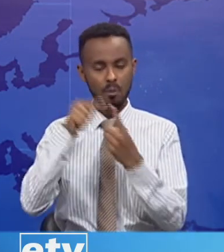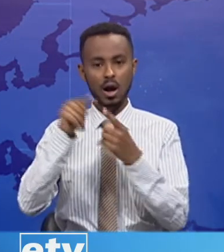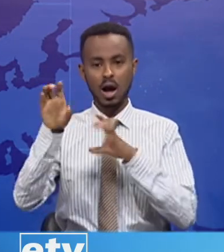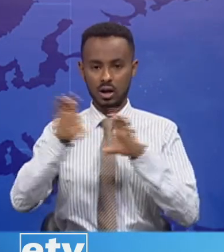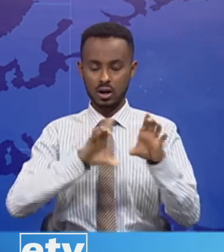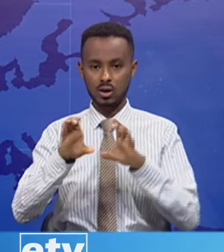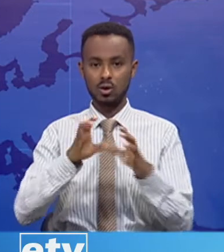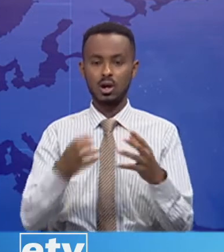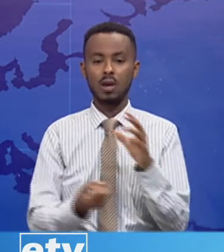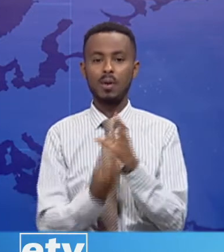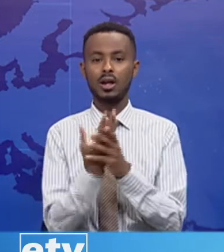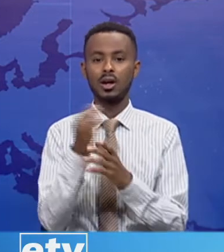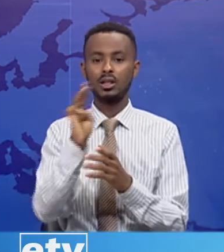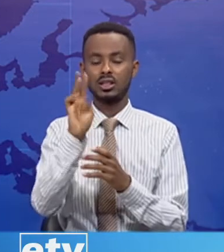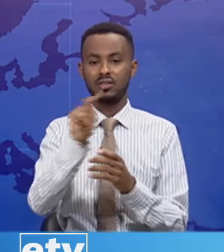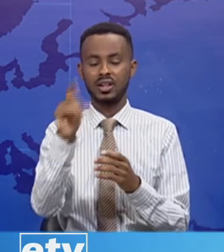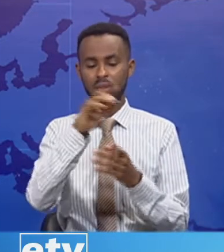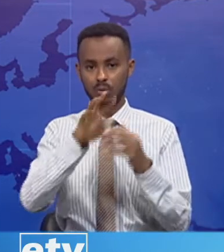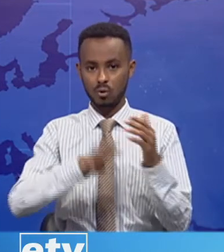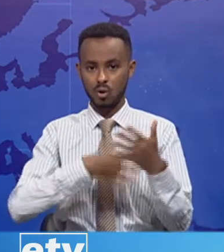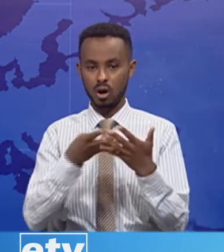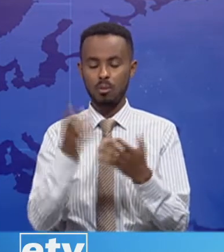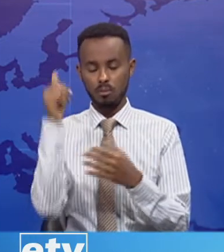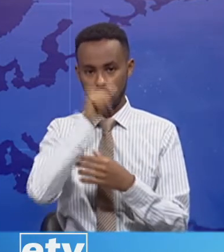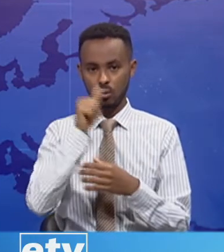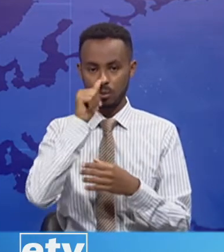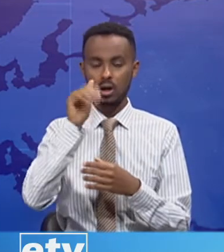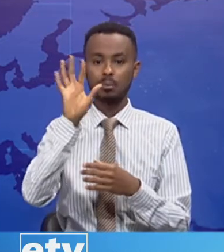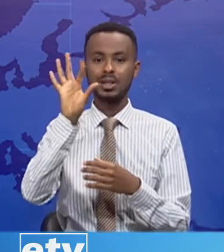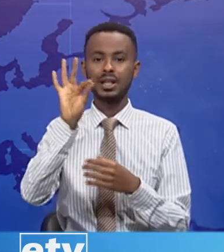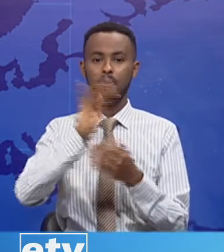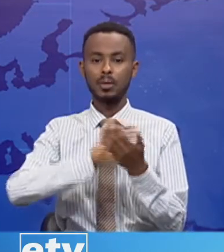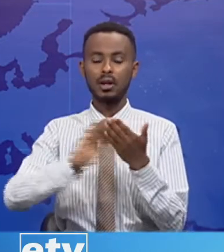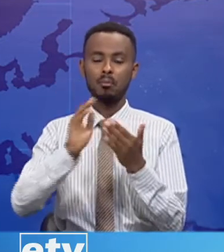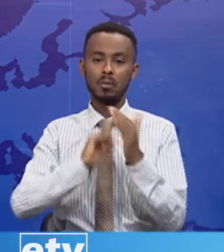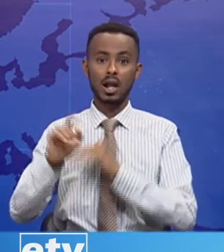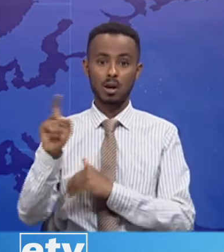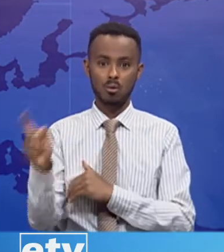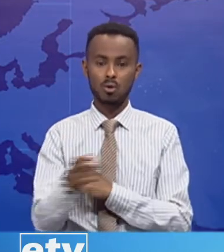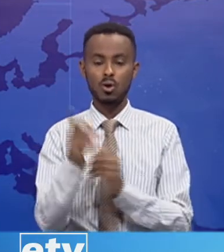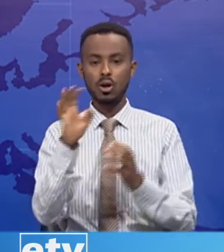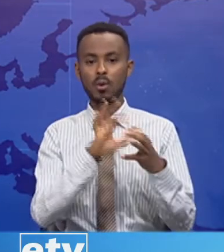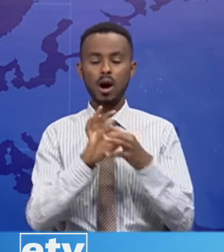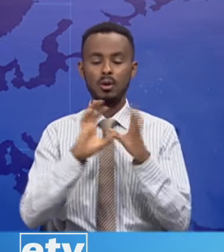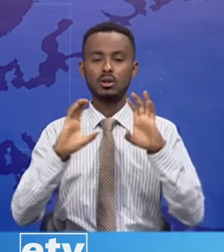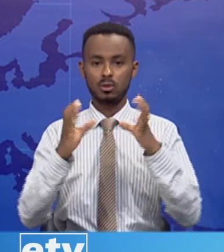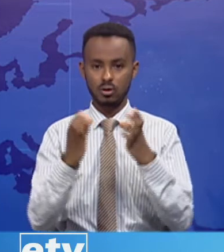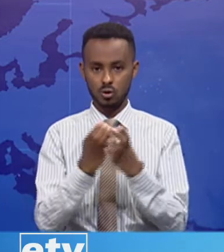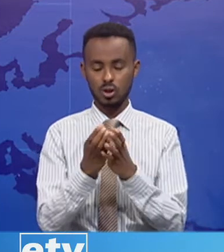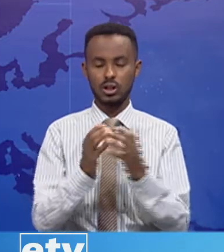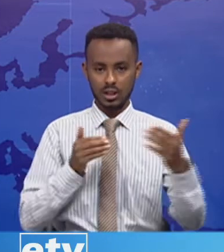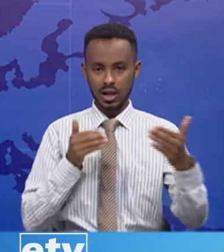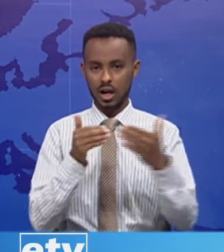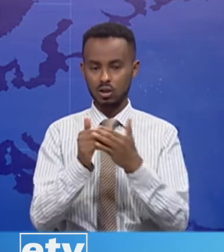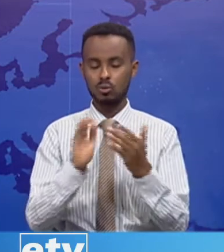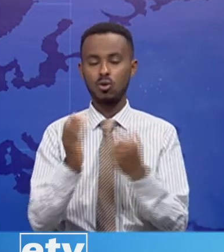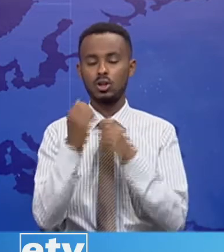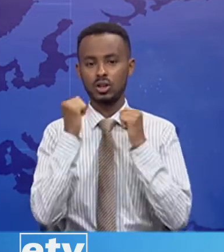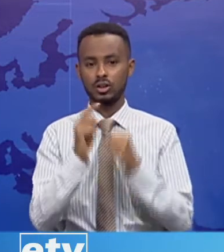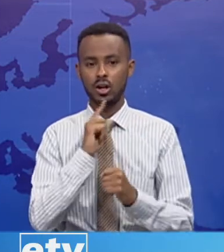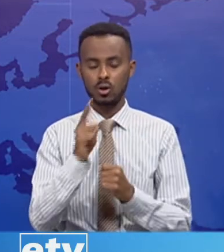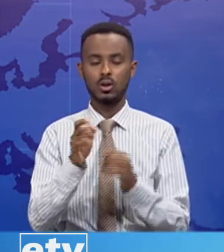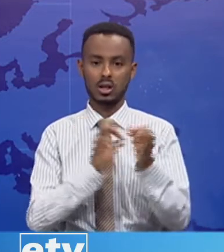ያደረገው ልማታዊ ሴፍትኔት መርሃ ግብር በኢትዮጵያ ከ9 ሚሊዮን በላይ ለሚሆኑ የህብረተሰብ ክፍሎች ተደራሽ መሆን እንደቻለ